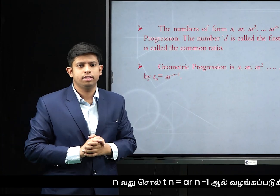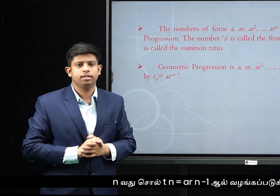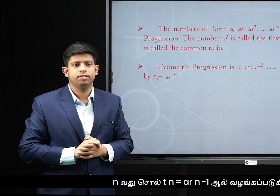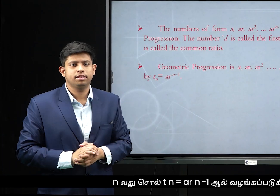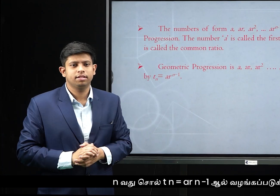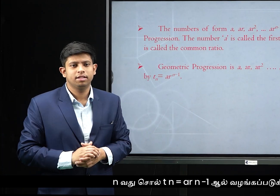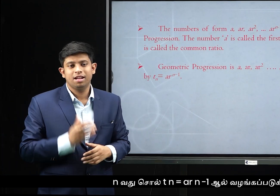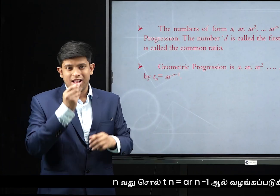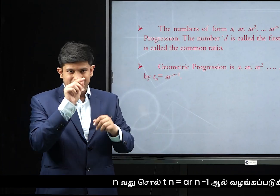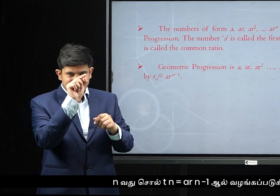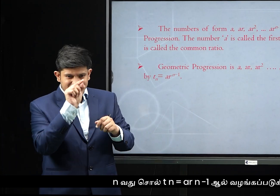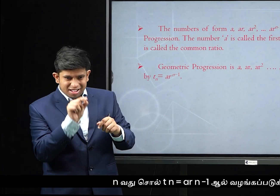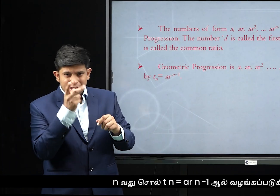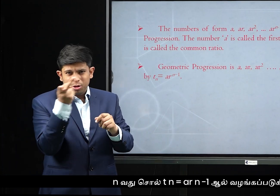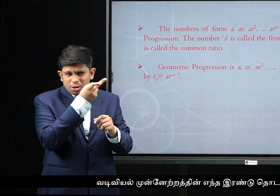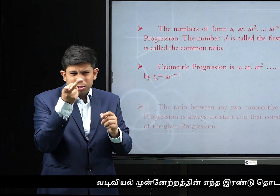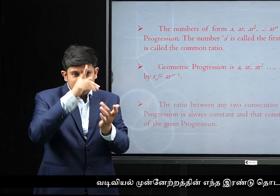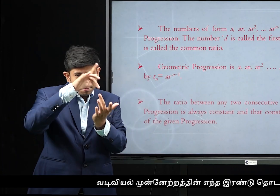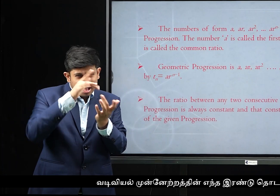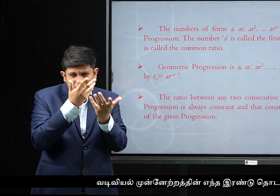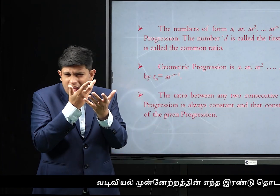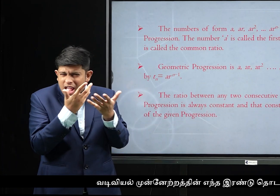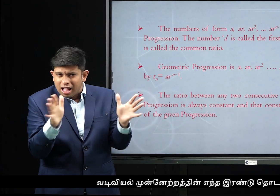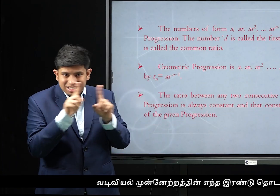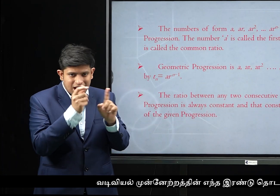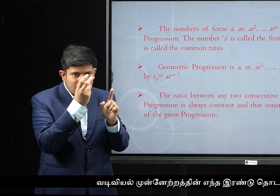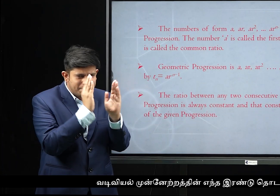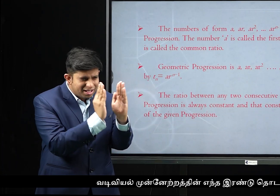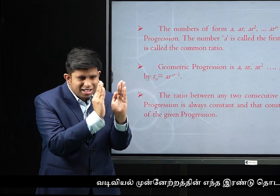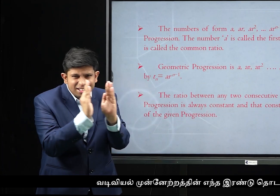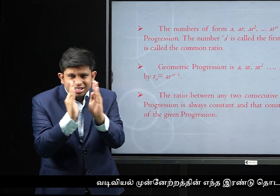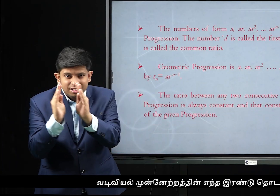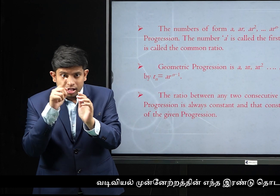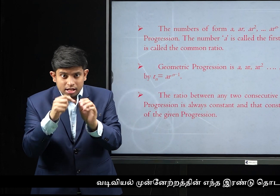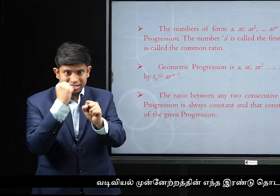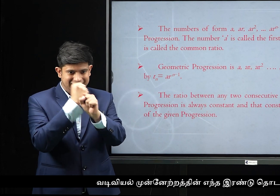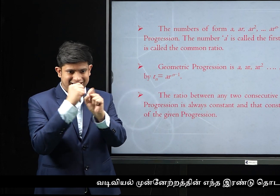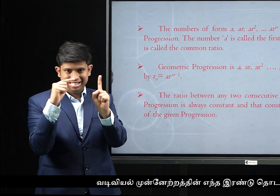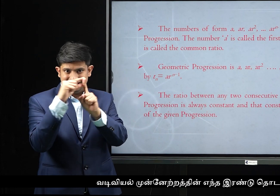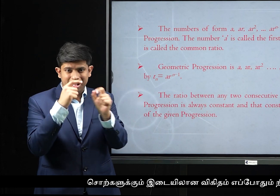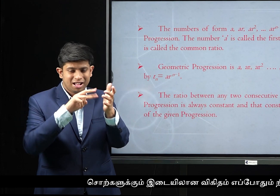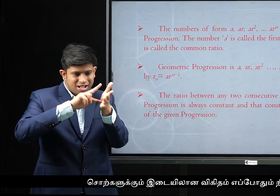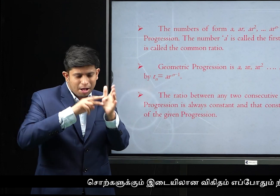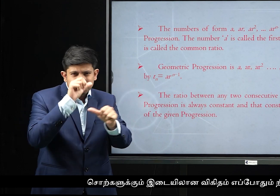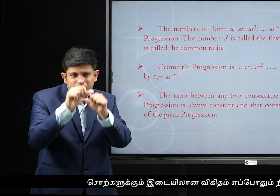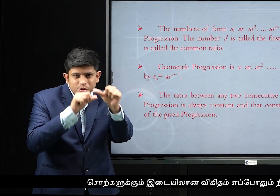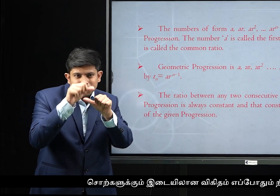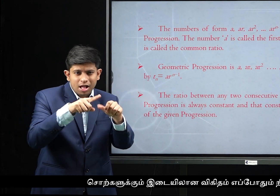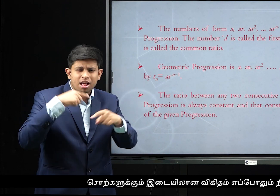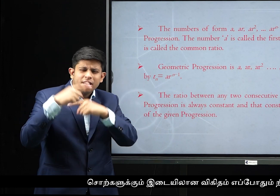கழித்தல் 1ஆல் வழங்கப்படுகிறது. வடிவியல் முன்னேற்றத்தில் எந்த இரண்டு தொடர்ச்சியான சொற்களுக்கும் இடையிலான